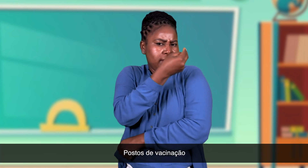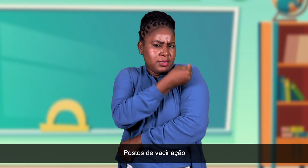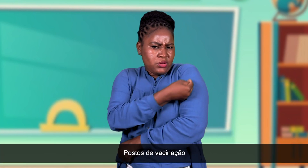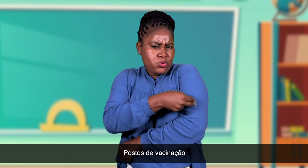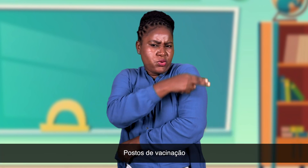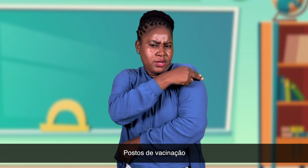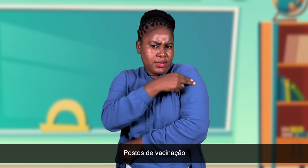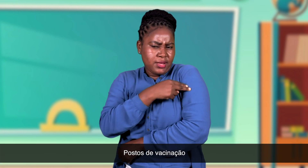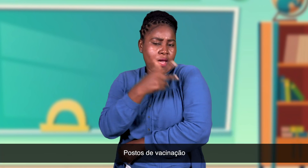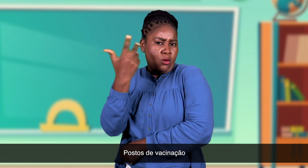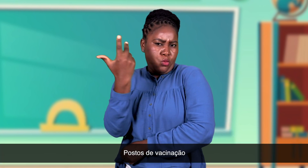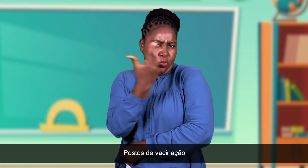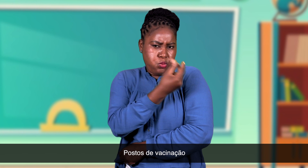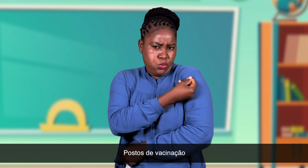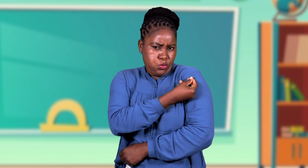Postos de vacinação.